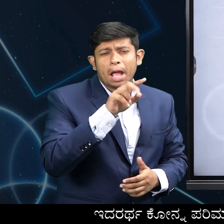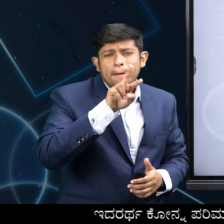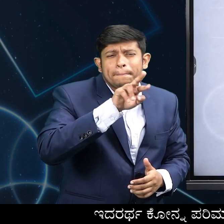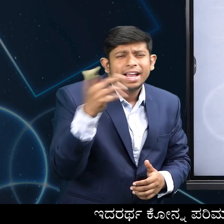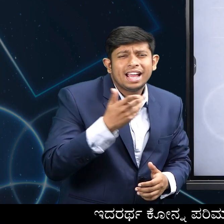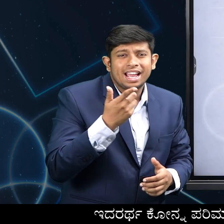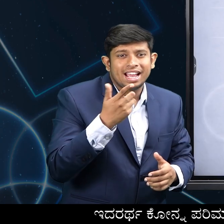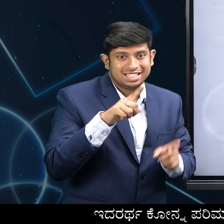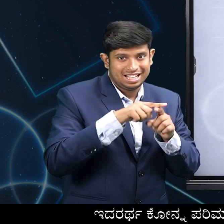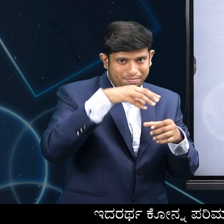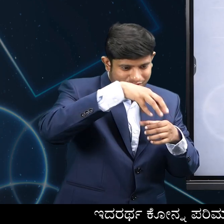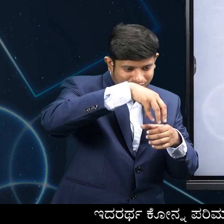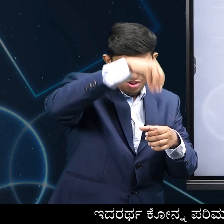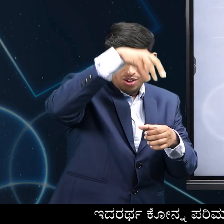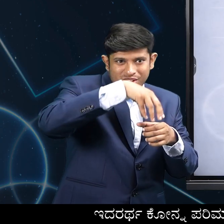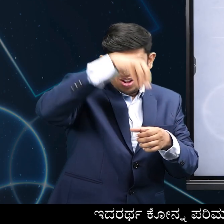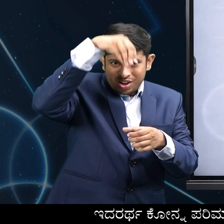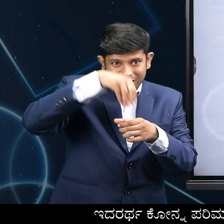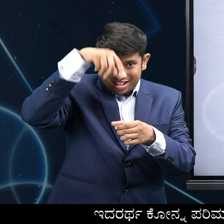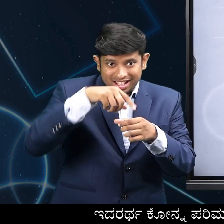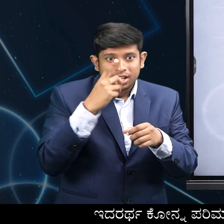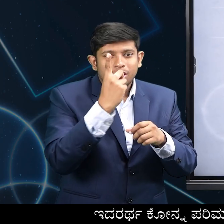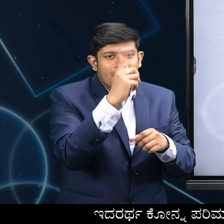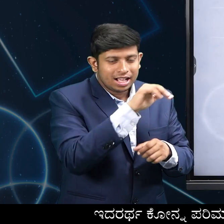ಇದರರ್ಥ ಕೋನ್ನ ಪರಿಮಾಣವು ಸಿಲಿಂಡರ್ನ ಪರಿಮಾಣದ 1/3 ಭಾಗವಾಗಿದೆ.